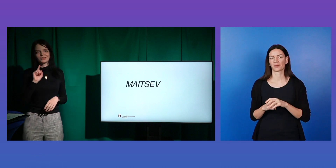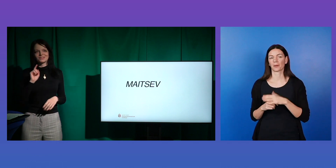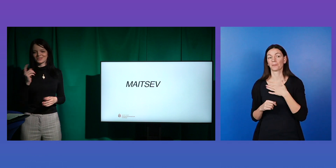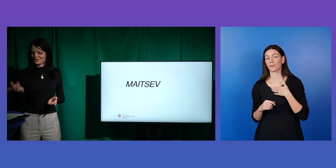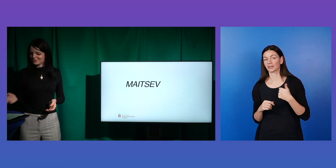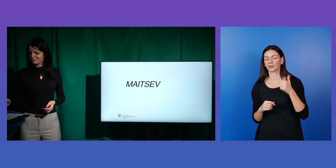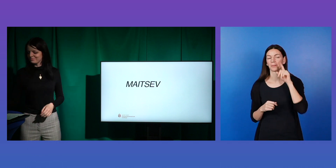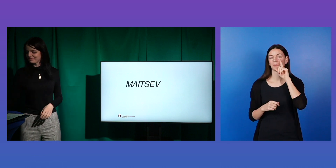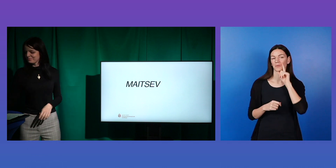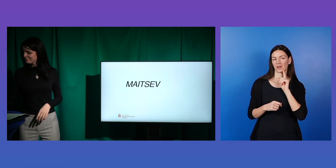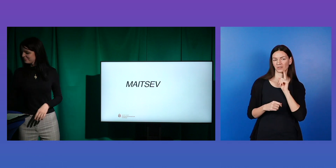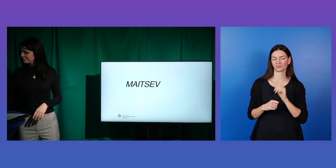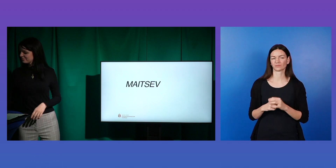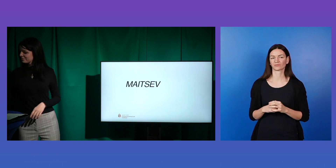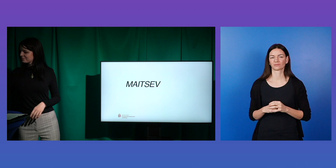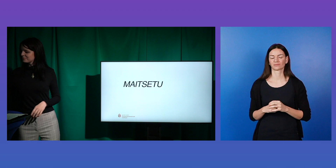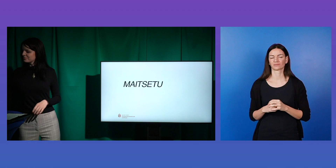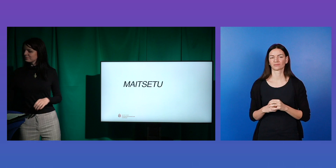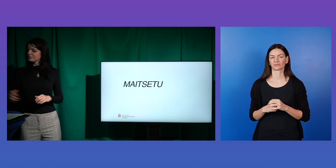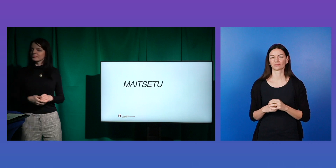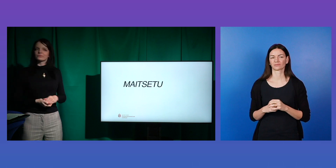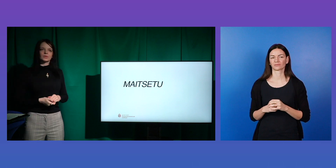Maitsev ja maitsev.